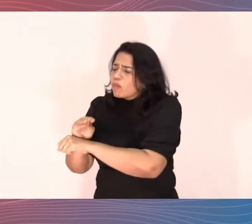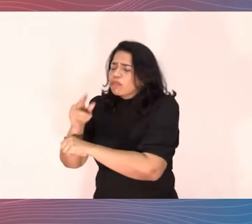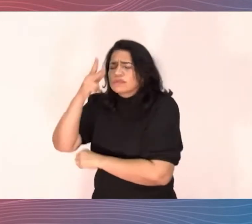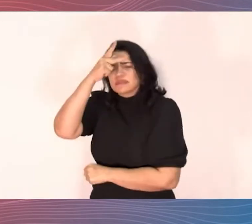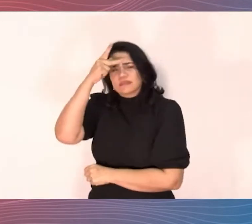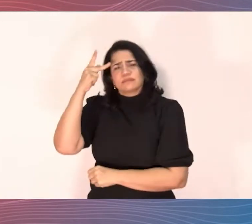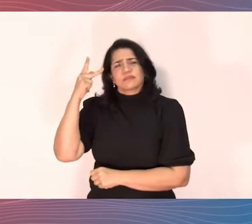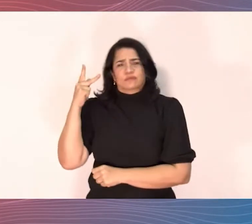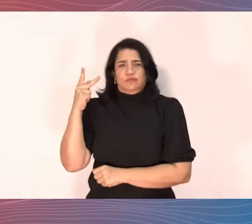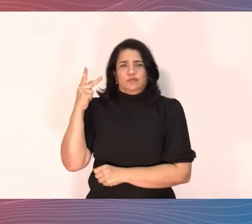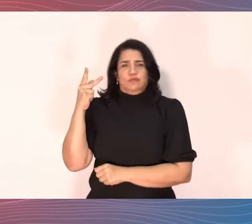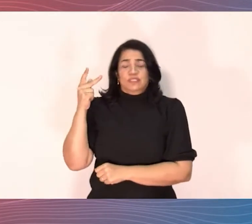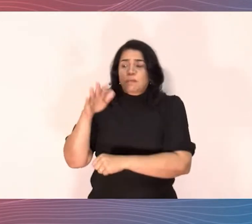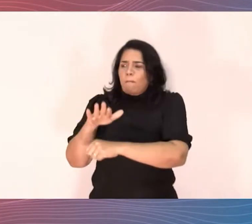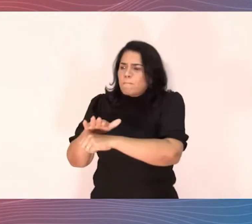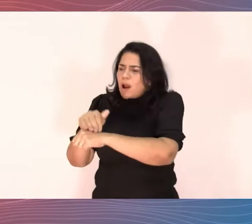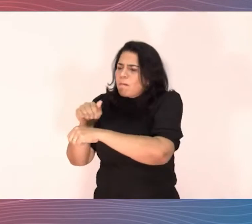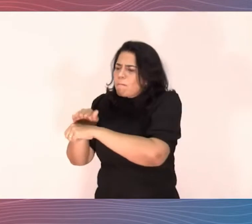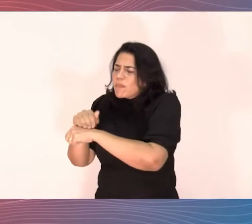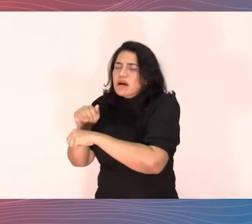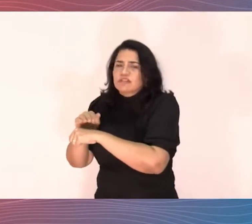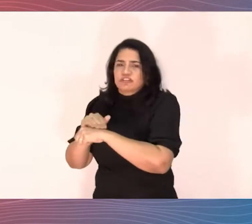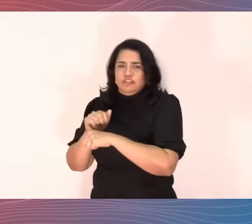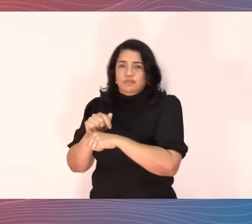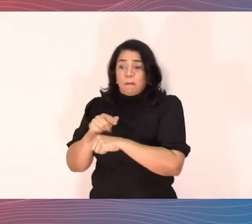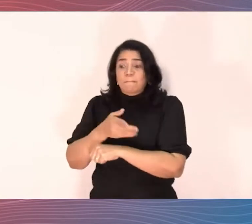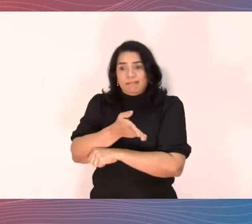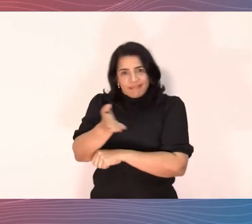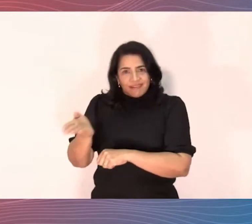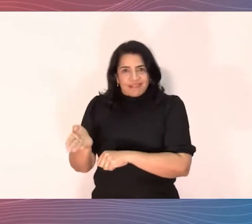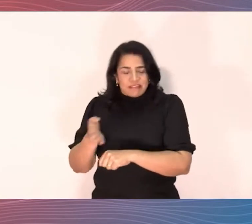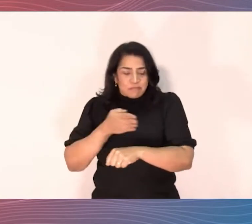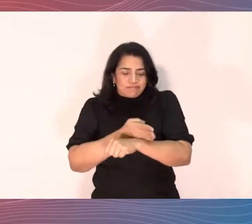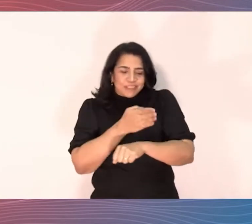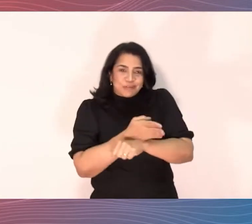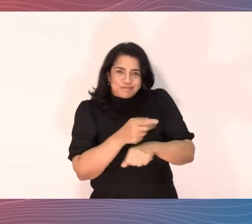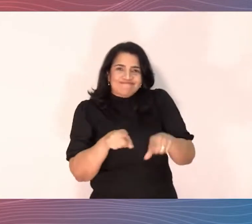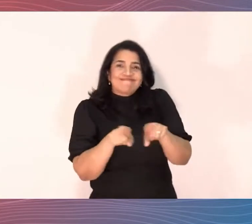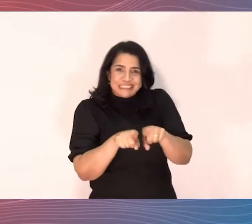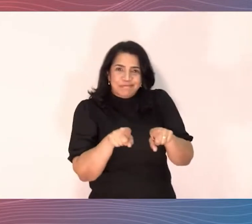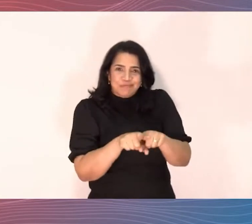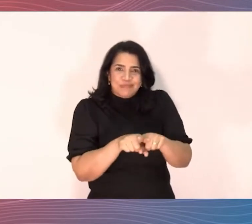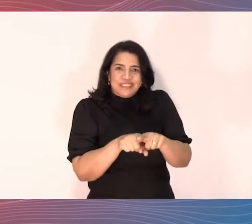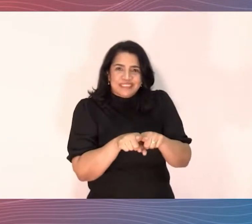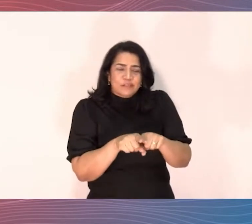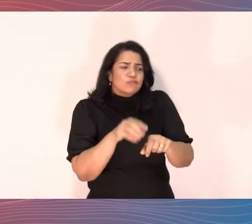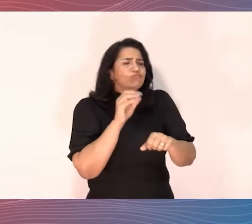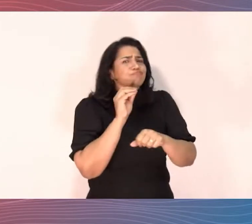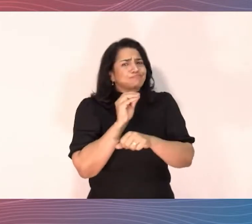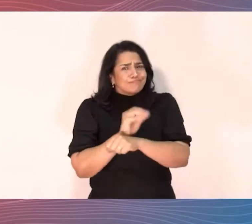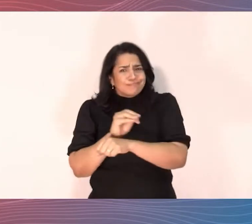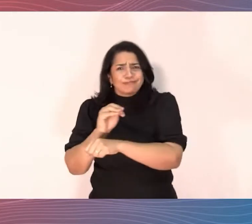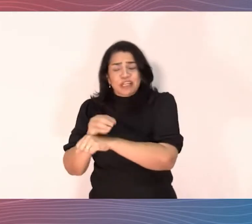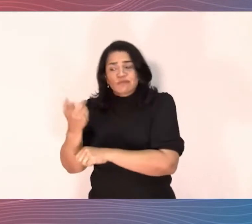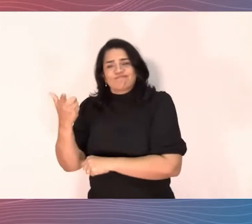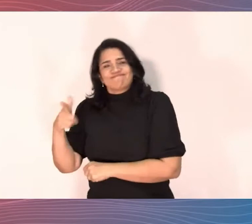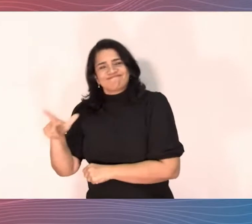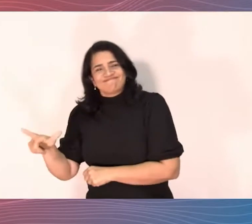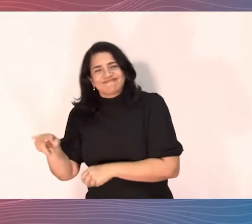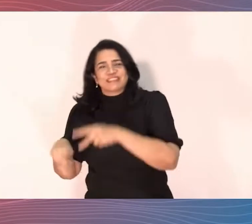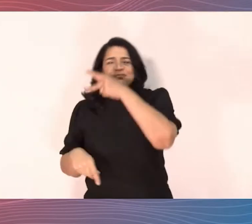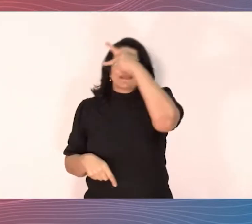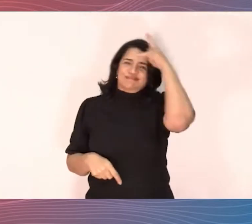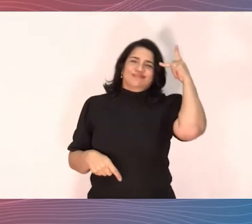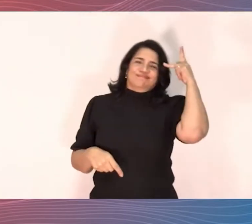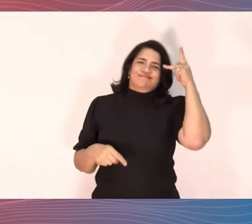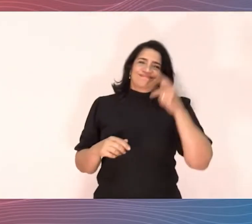para a edificação da igreja. Já servindo a igreja. Já saindo também para pregar o evangelho. Irmãos, quem entra nessa cultura,